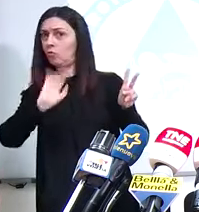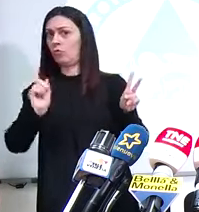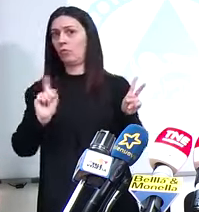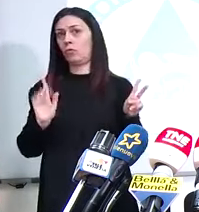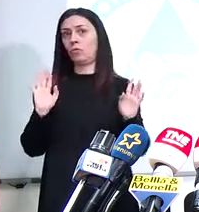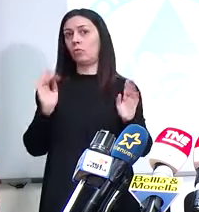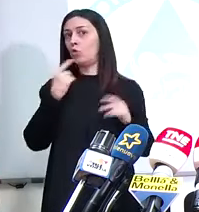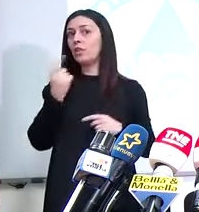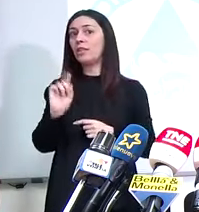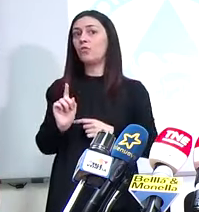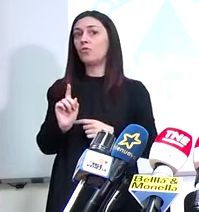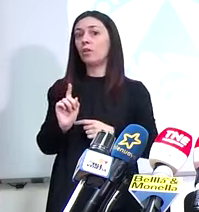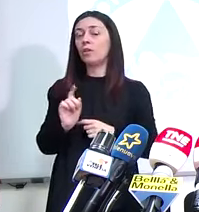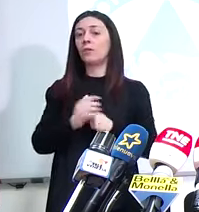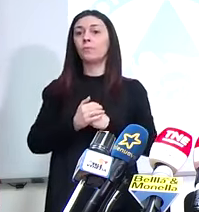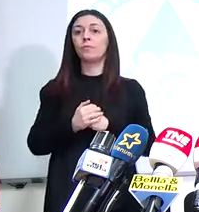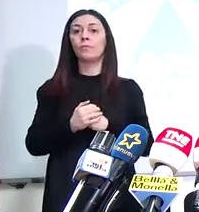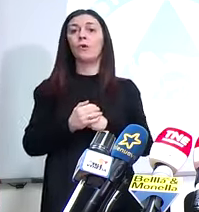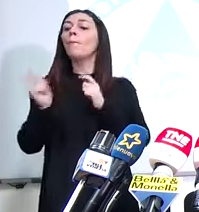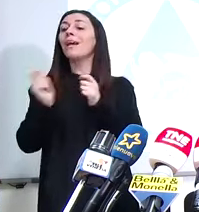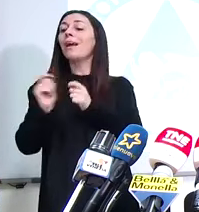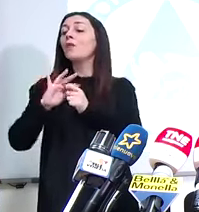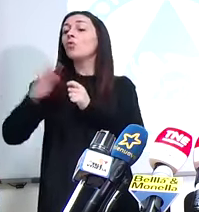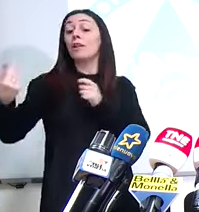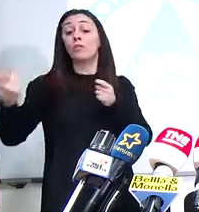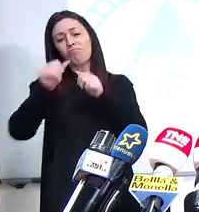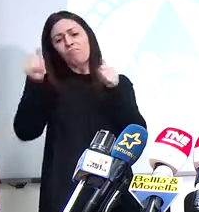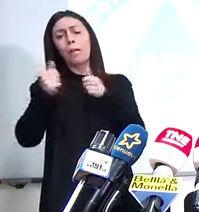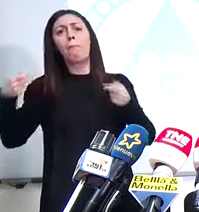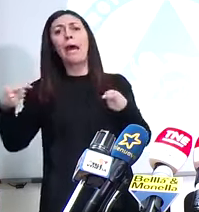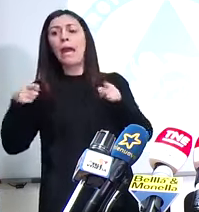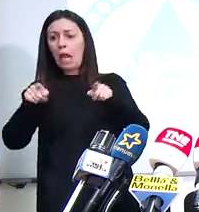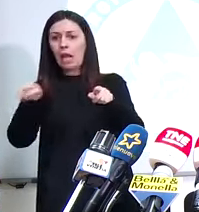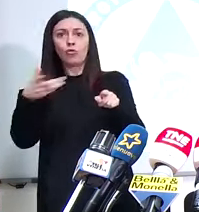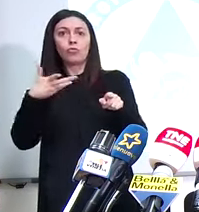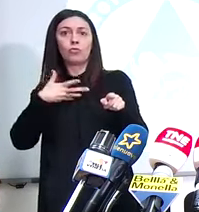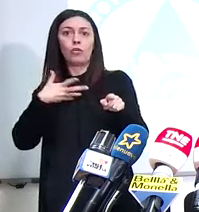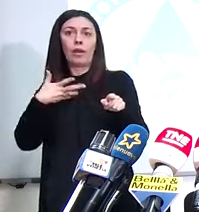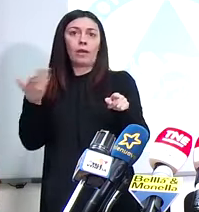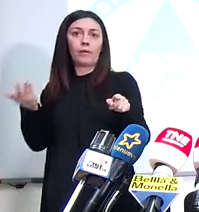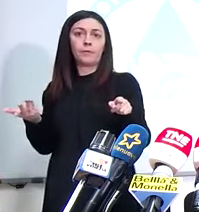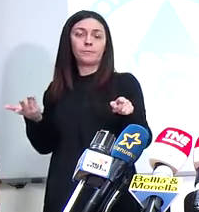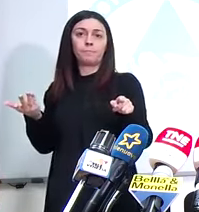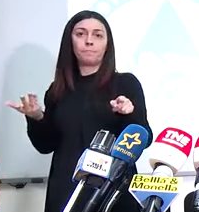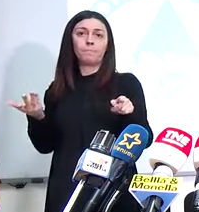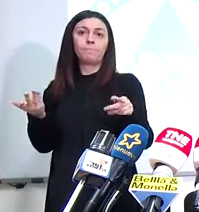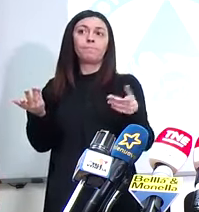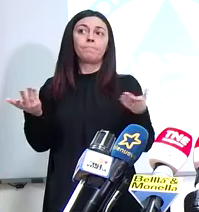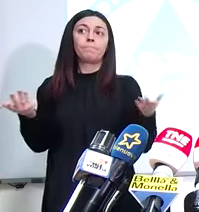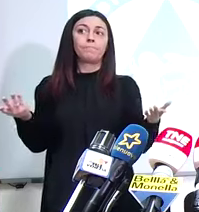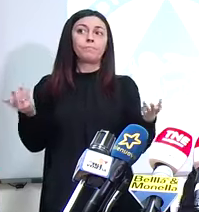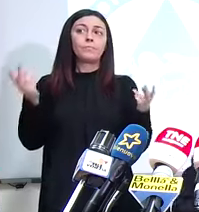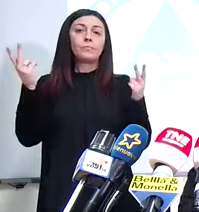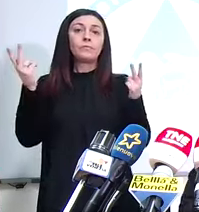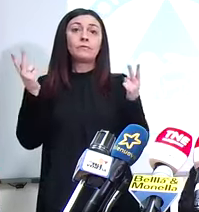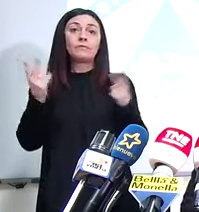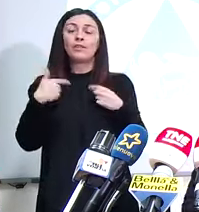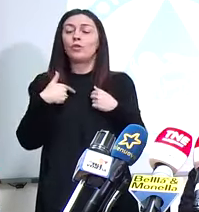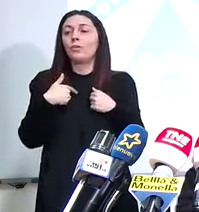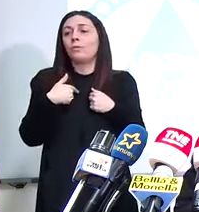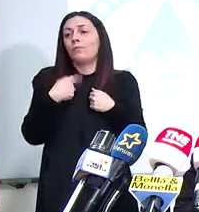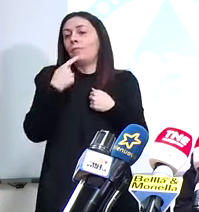è vero che non ci sia un mercato parallelo se solo scritto che c'è una regia c'è però io mi sarei aspettato ma ve lo dico col cuore